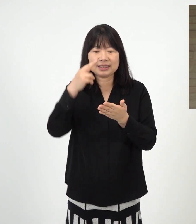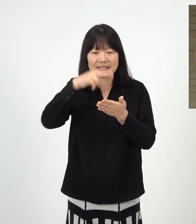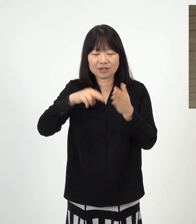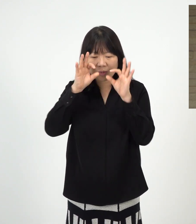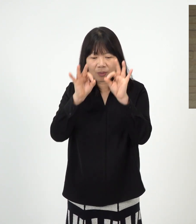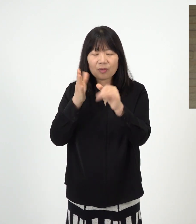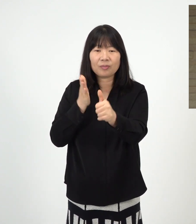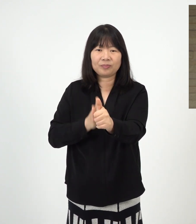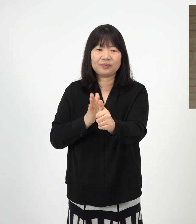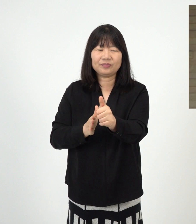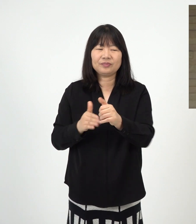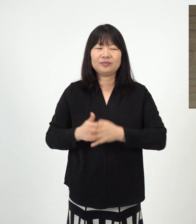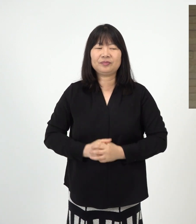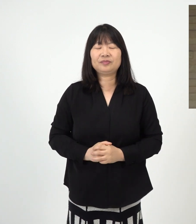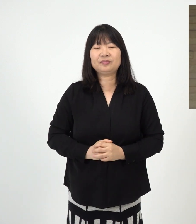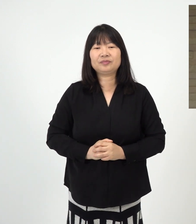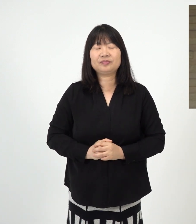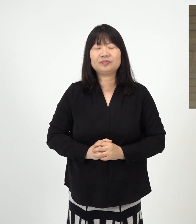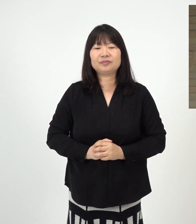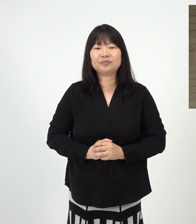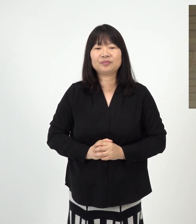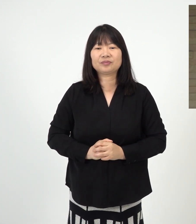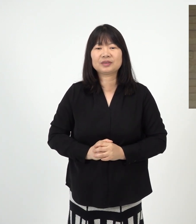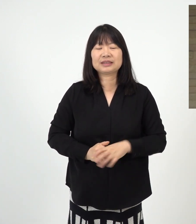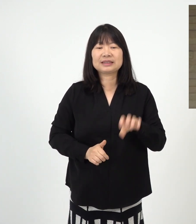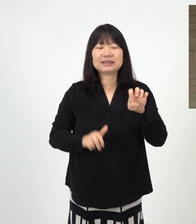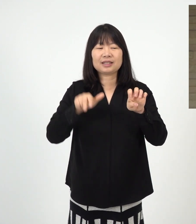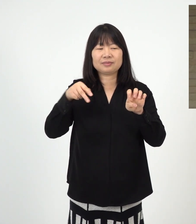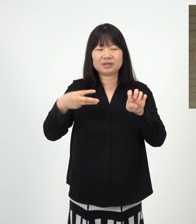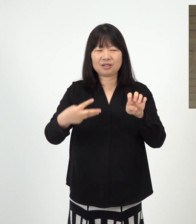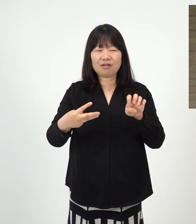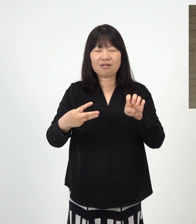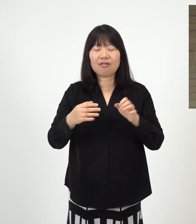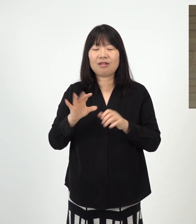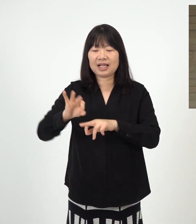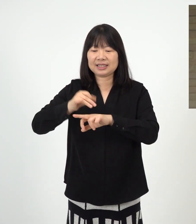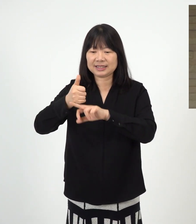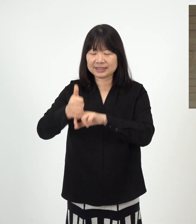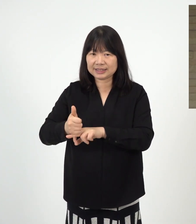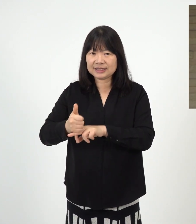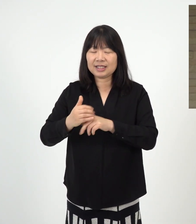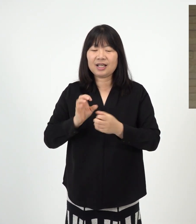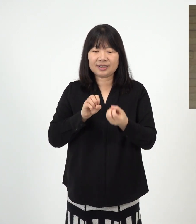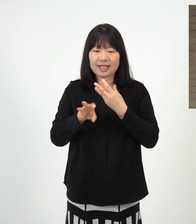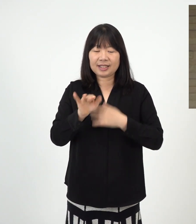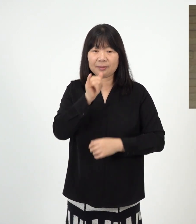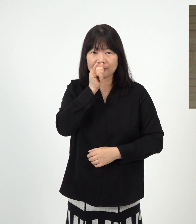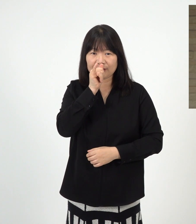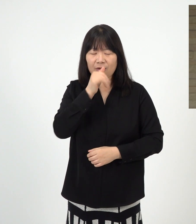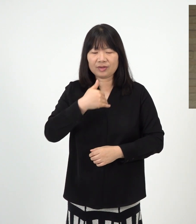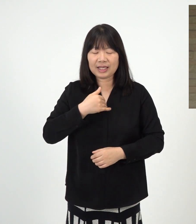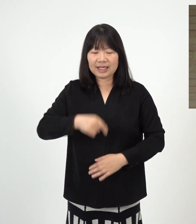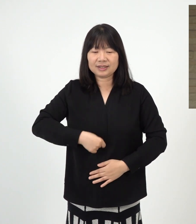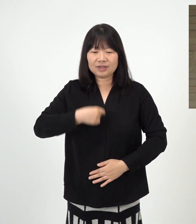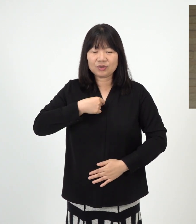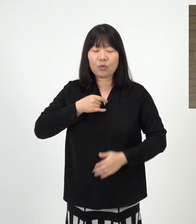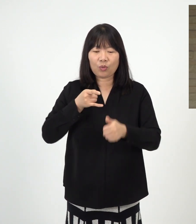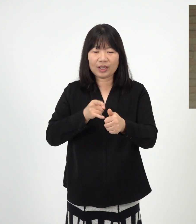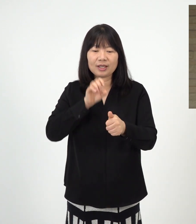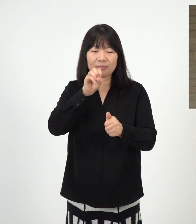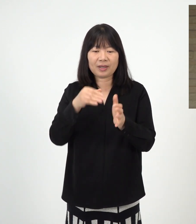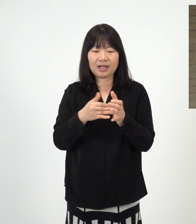40절 임금이 대답하여 이르되 내가 진실로 너희에게